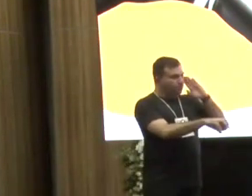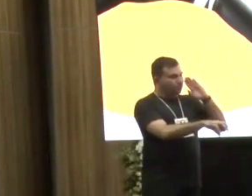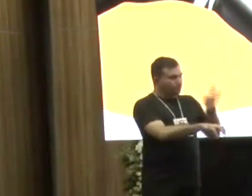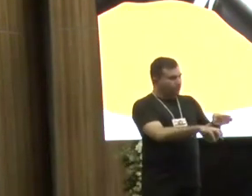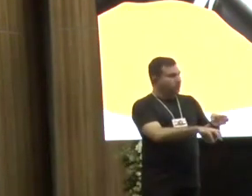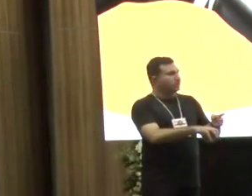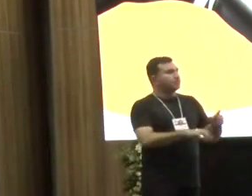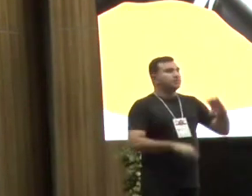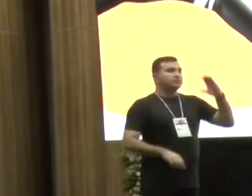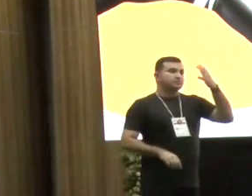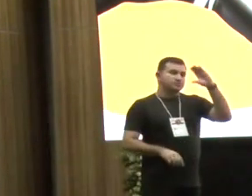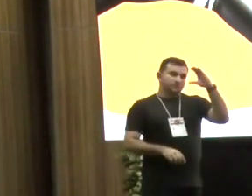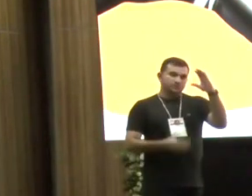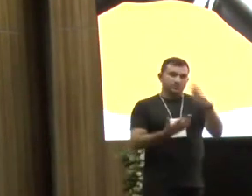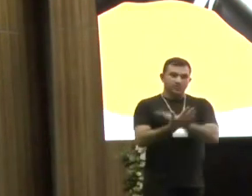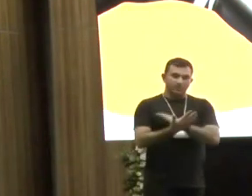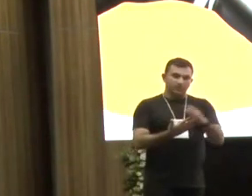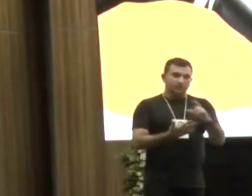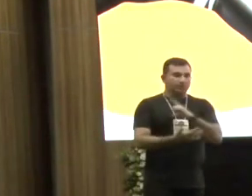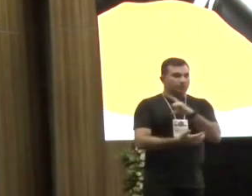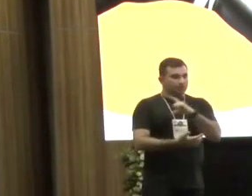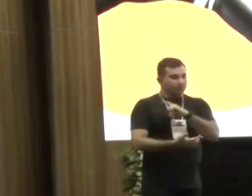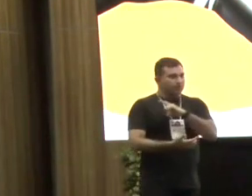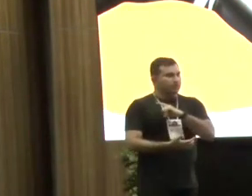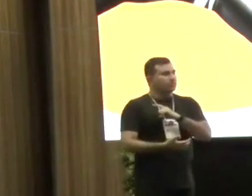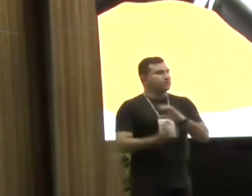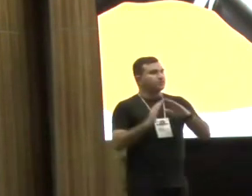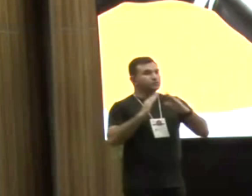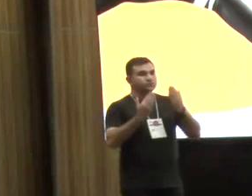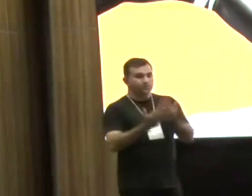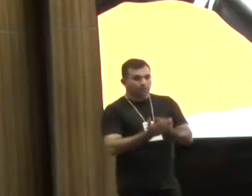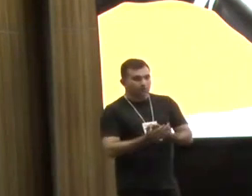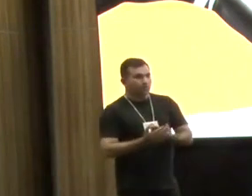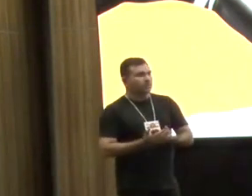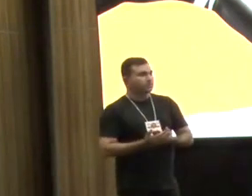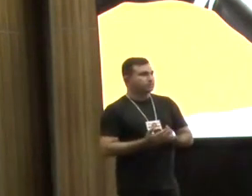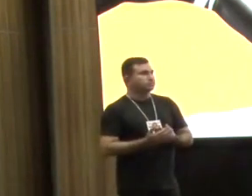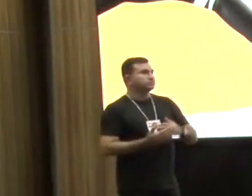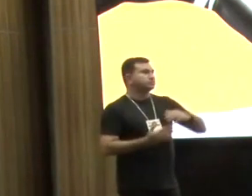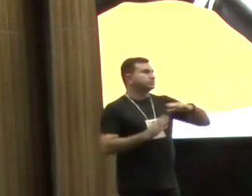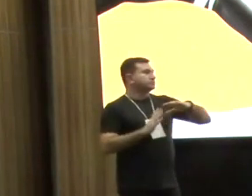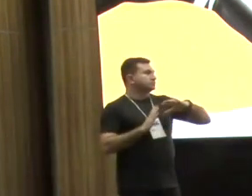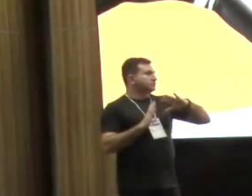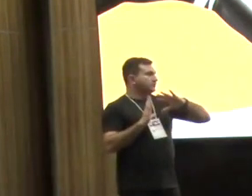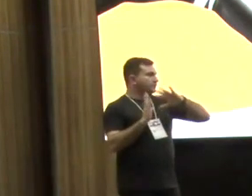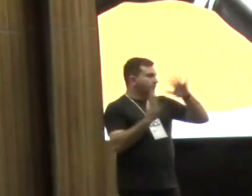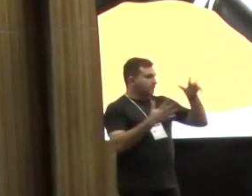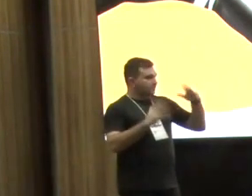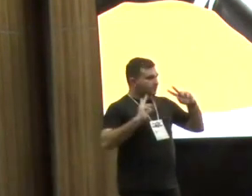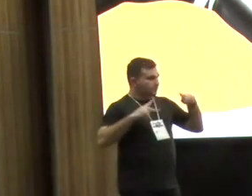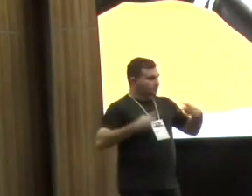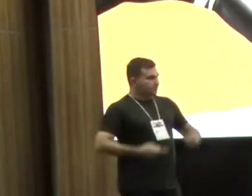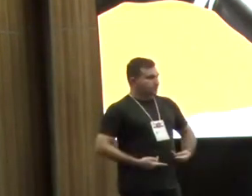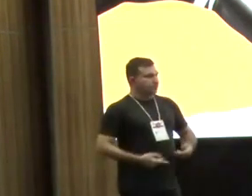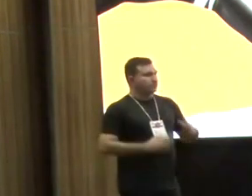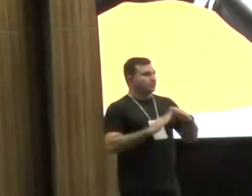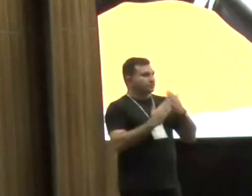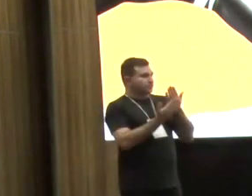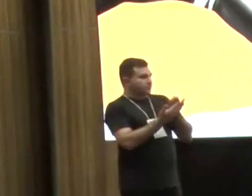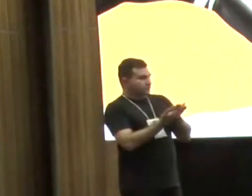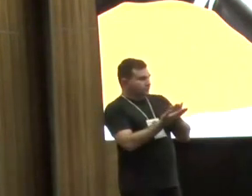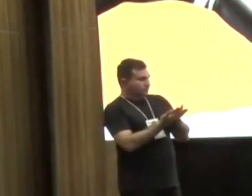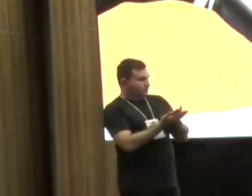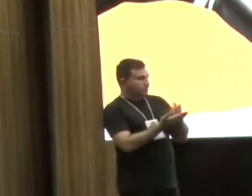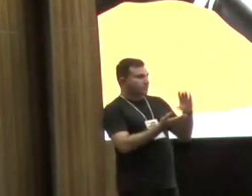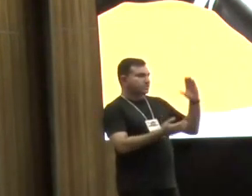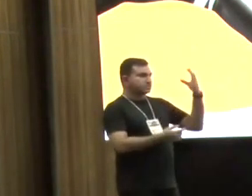As ciências, ela tem um histórico na humanidade. E ela só começa a ser chamada